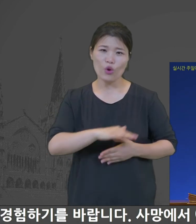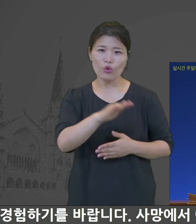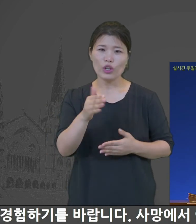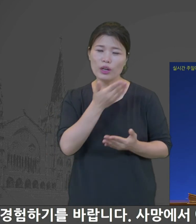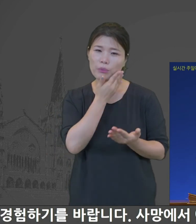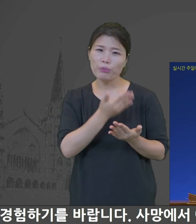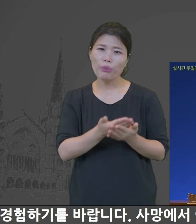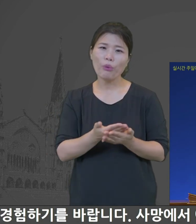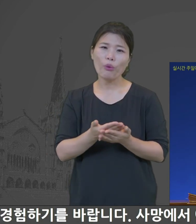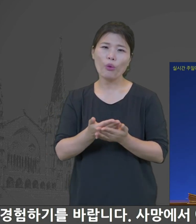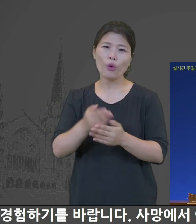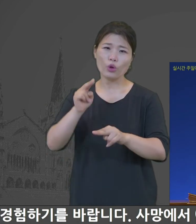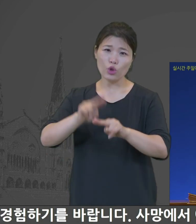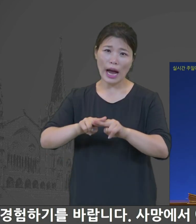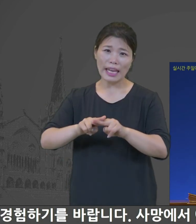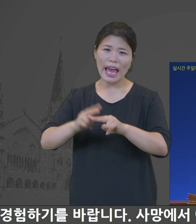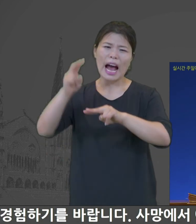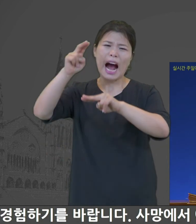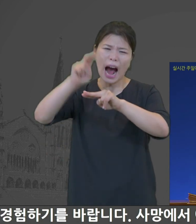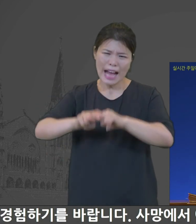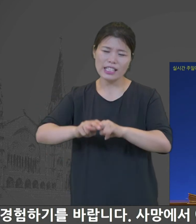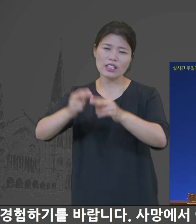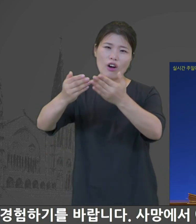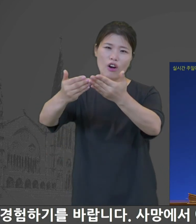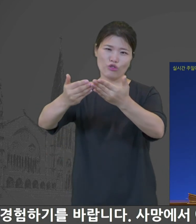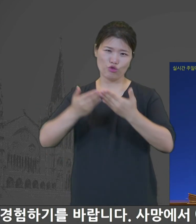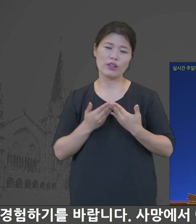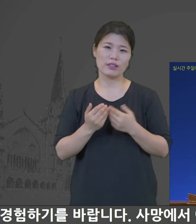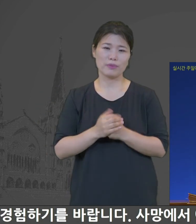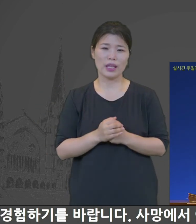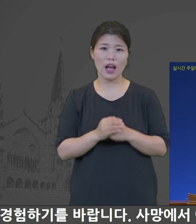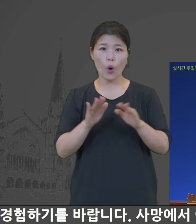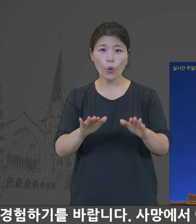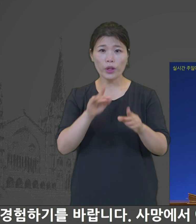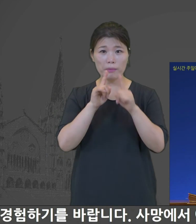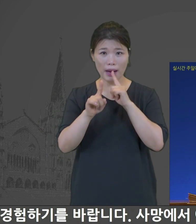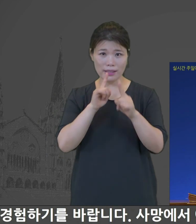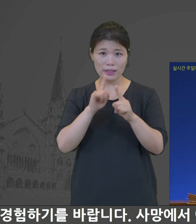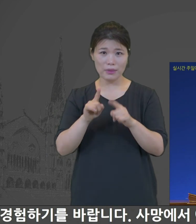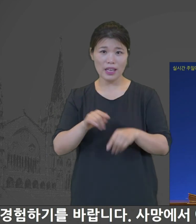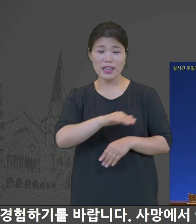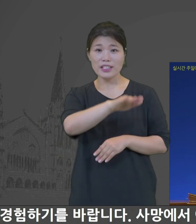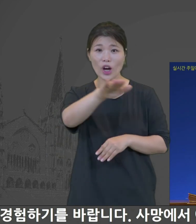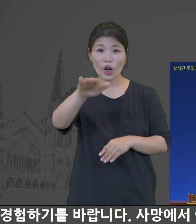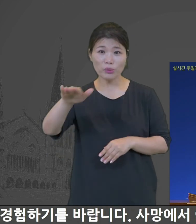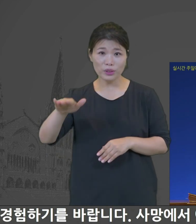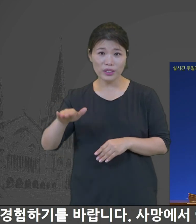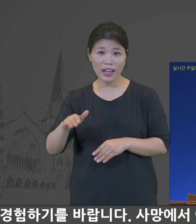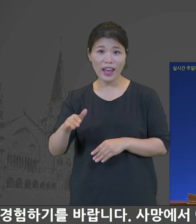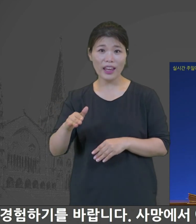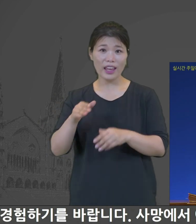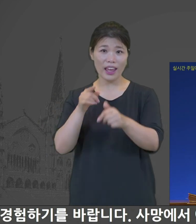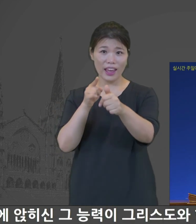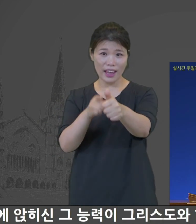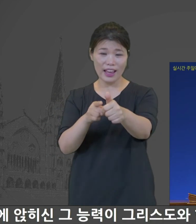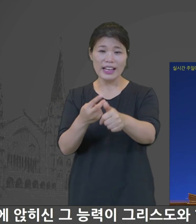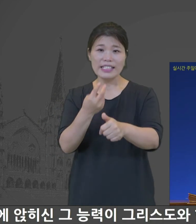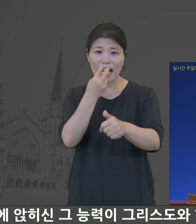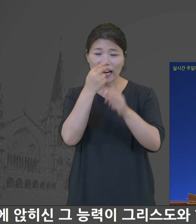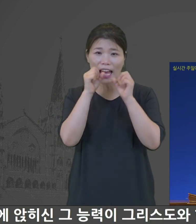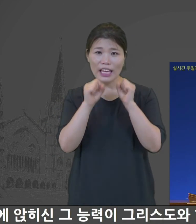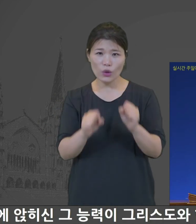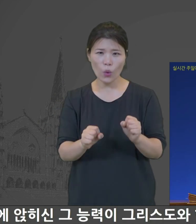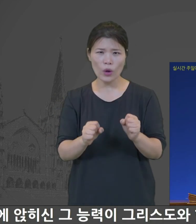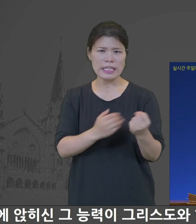위에 앉히셨도다. 여러분, 이 말씀이 우리에게 살아있고 능력 있는 생명의